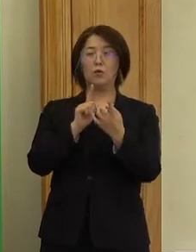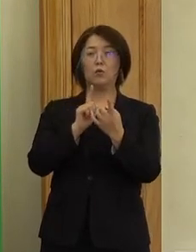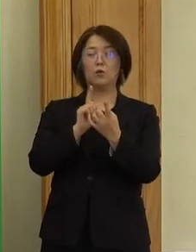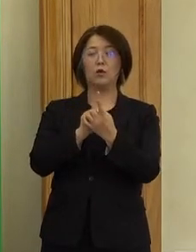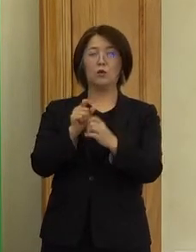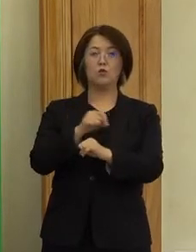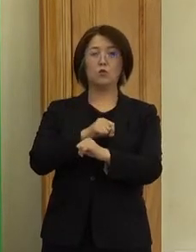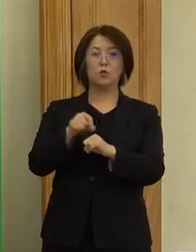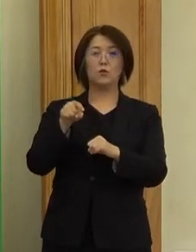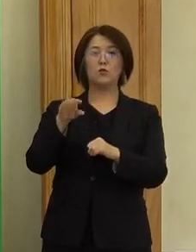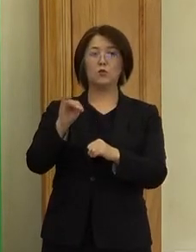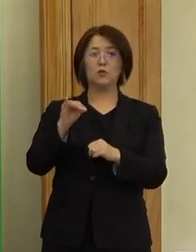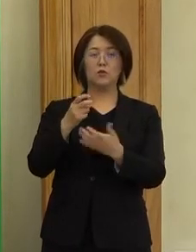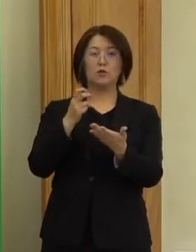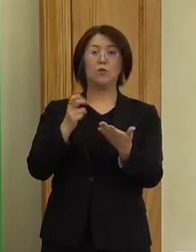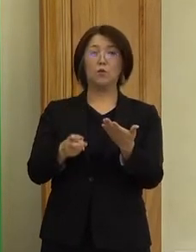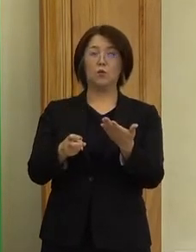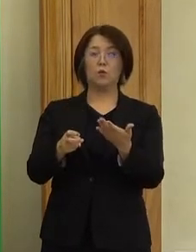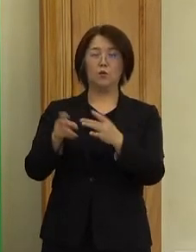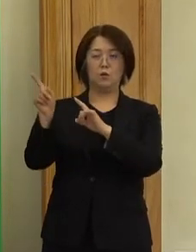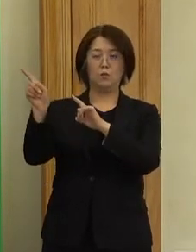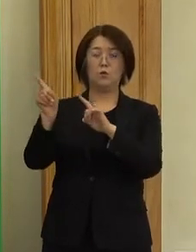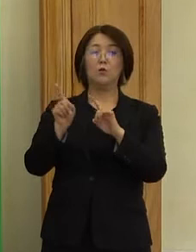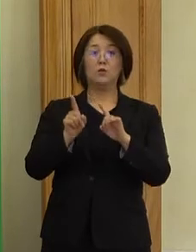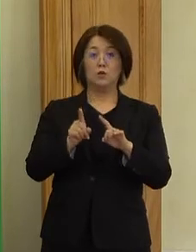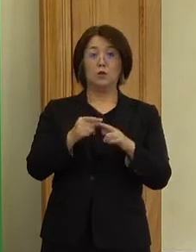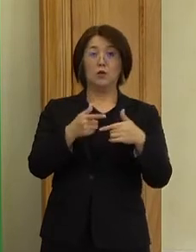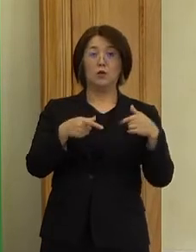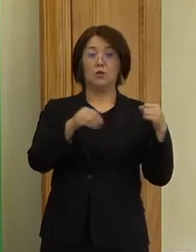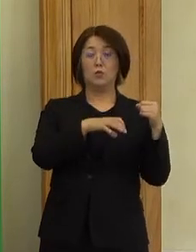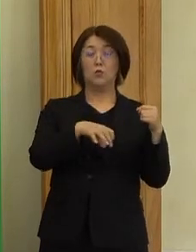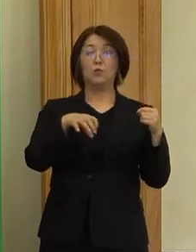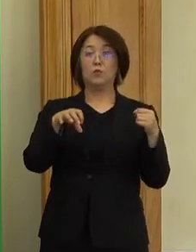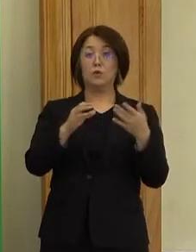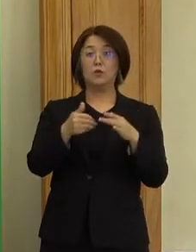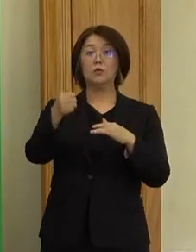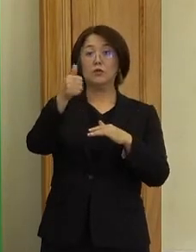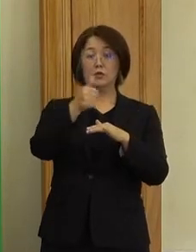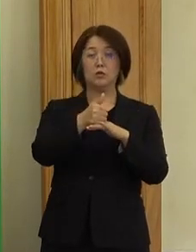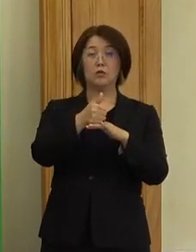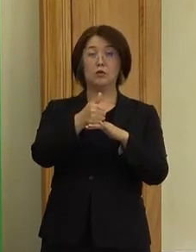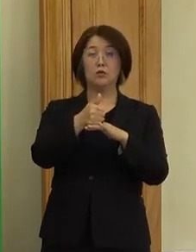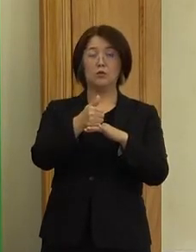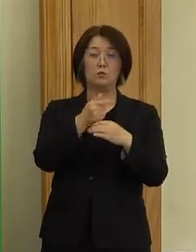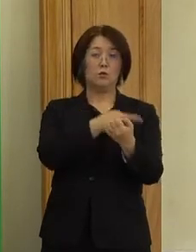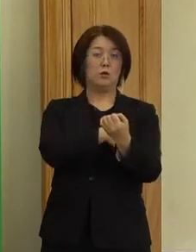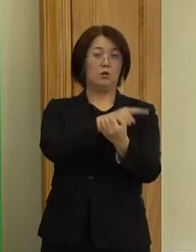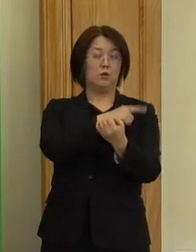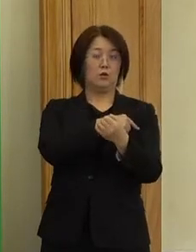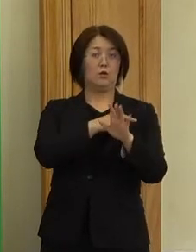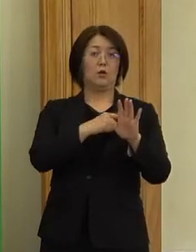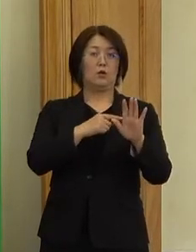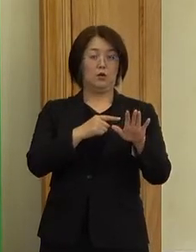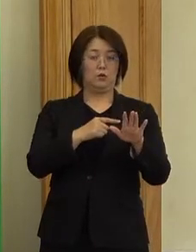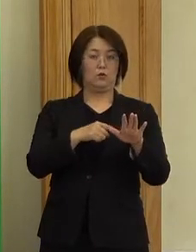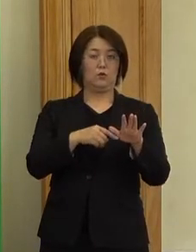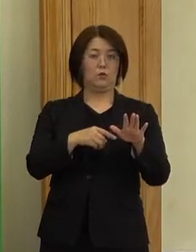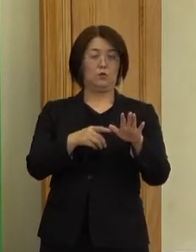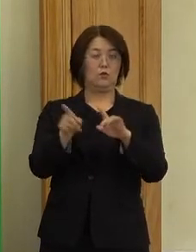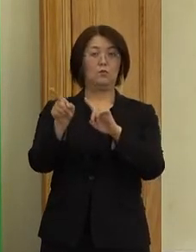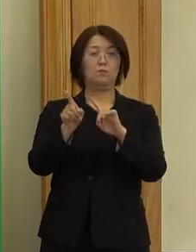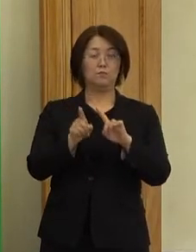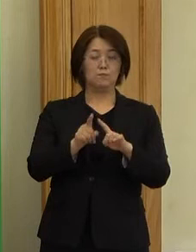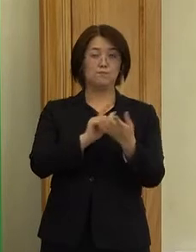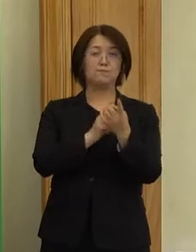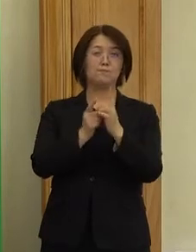法律に基づいて、都道府県知事も一定の権限が与えられている、それに伴って対策をいろいろ